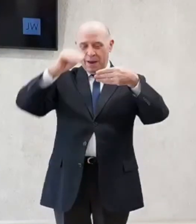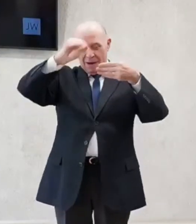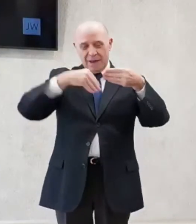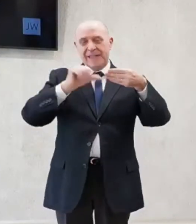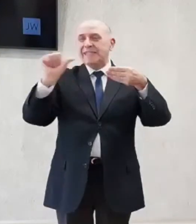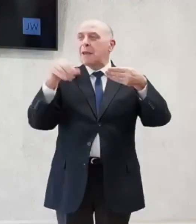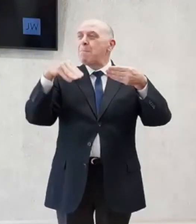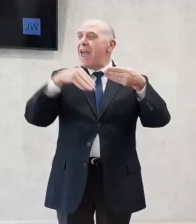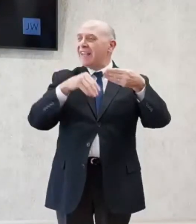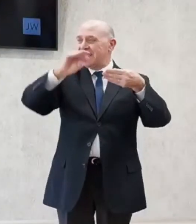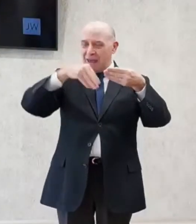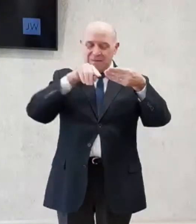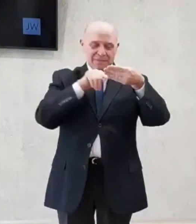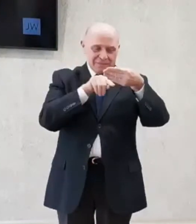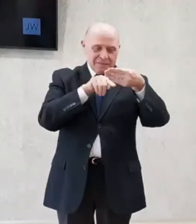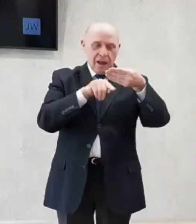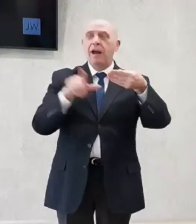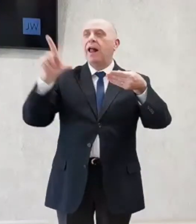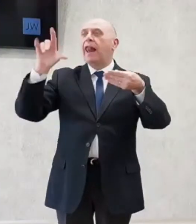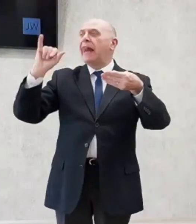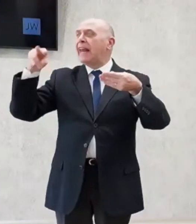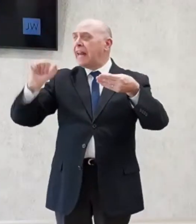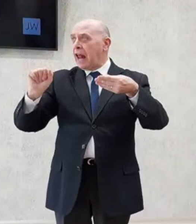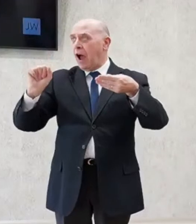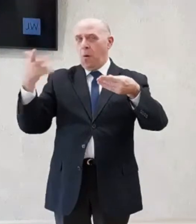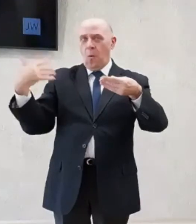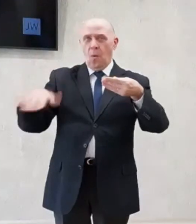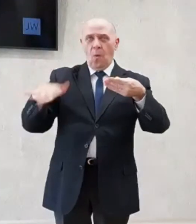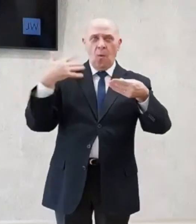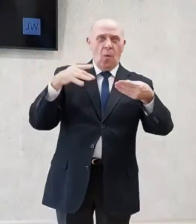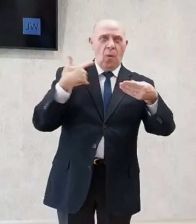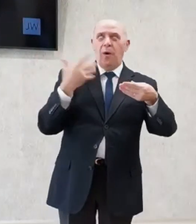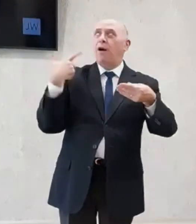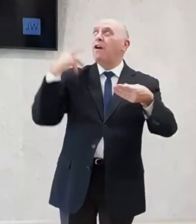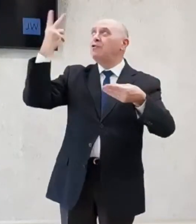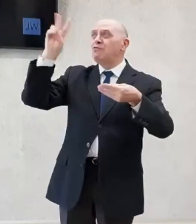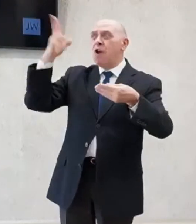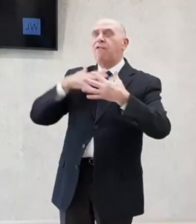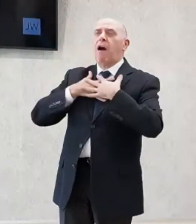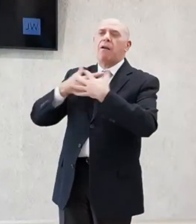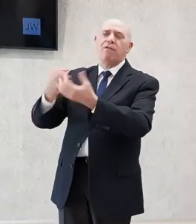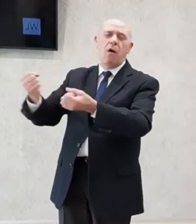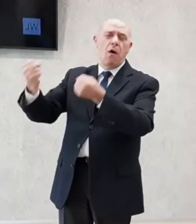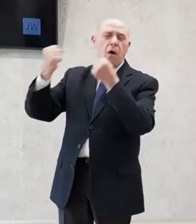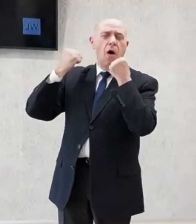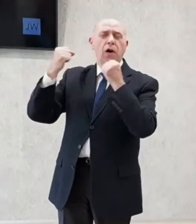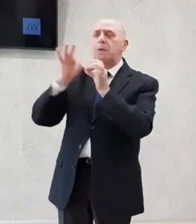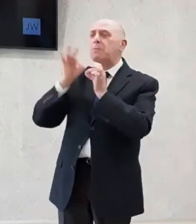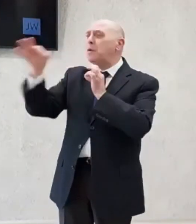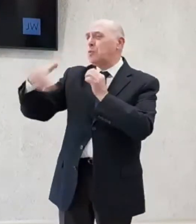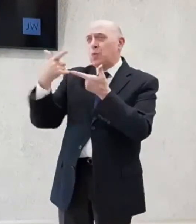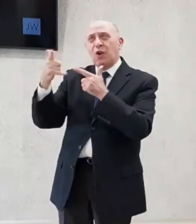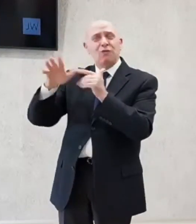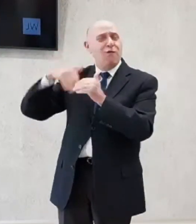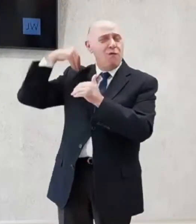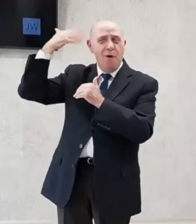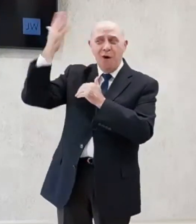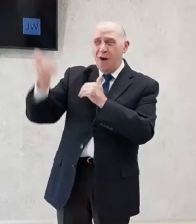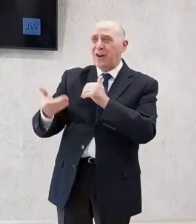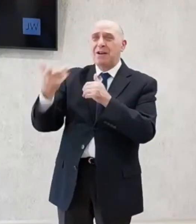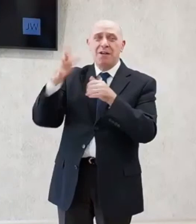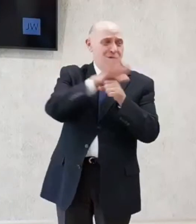Lina era una donna straordinaria con un amore smisurato per Geova e per la sua famiglia una donna